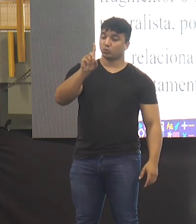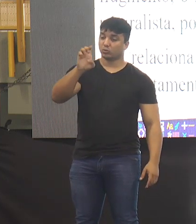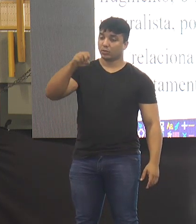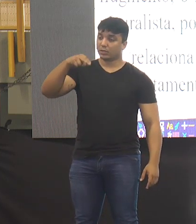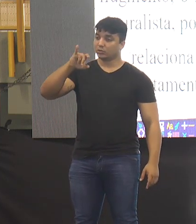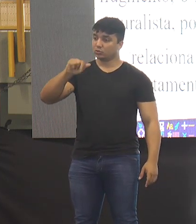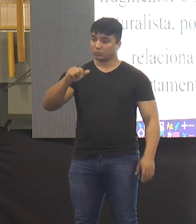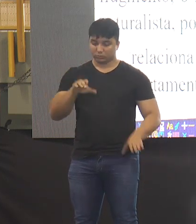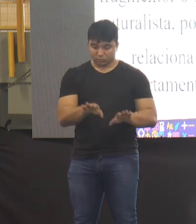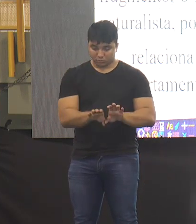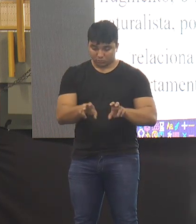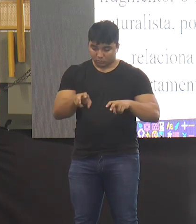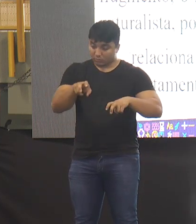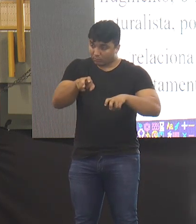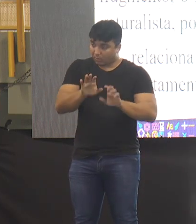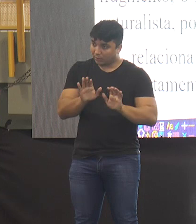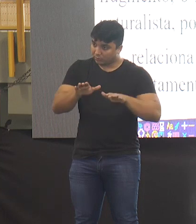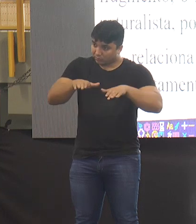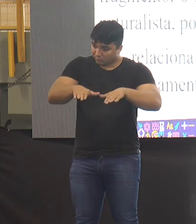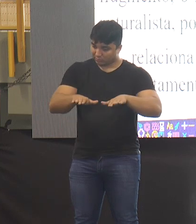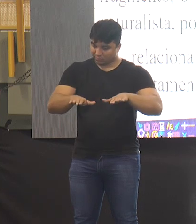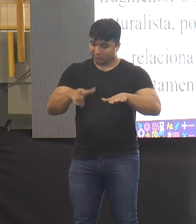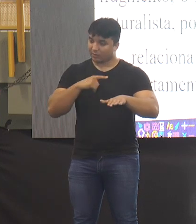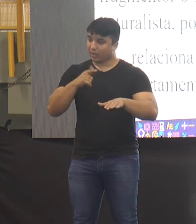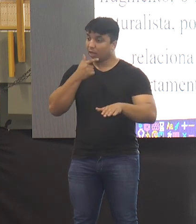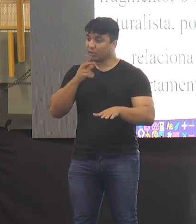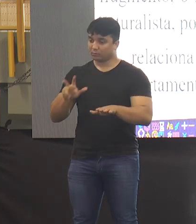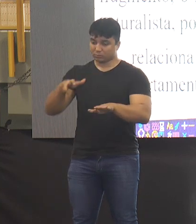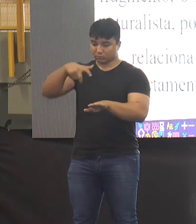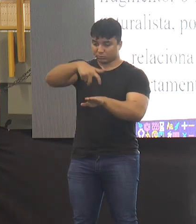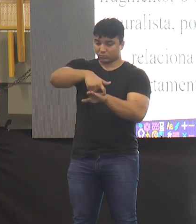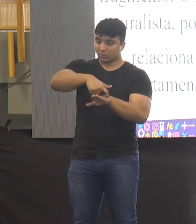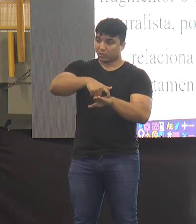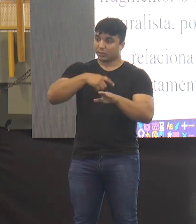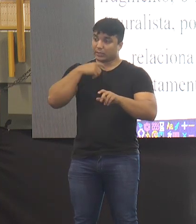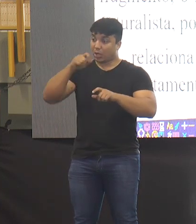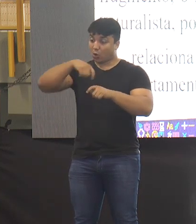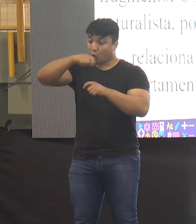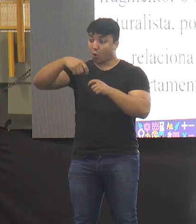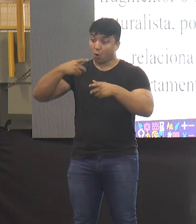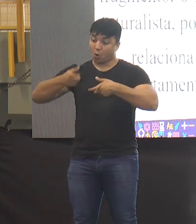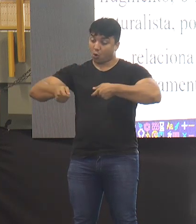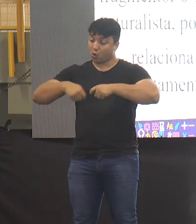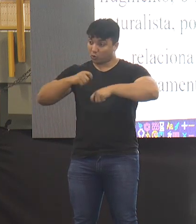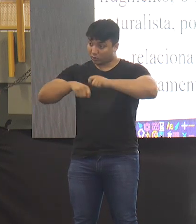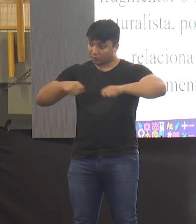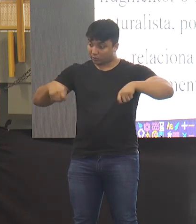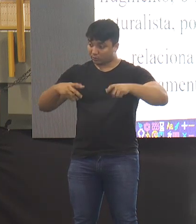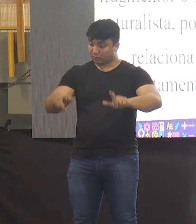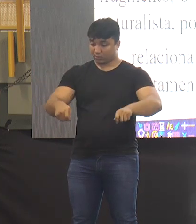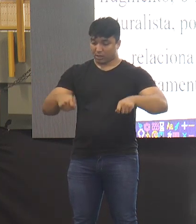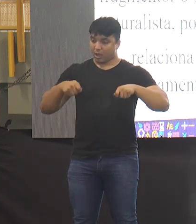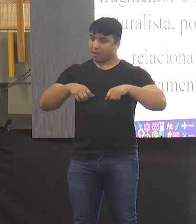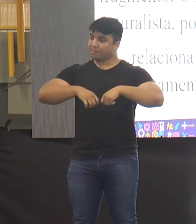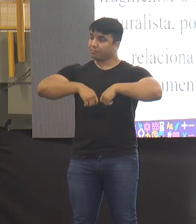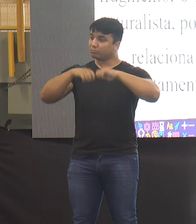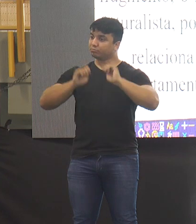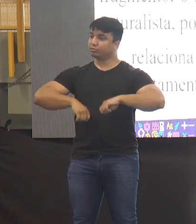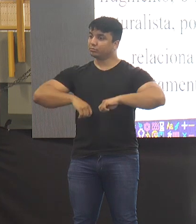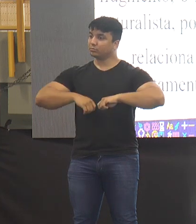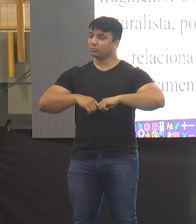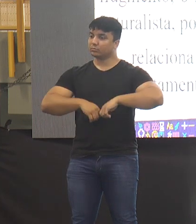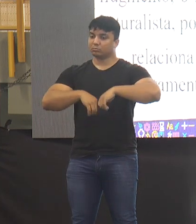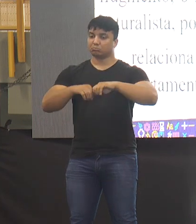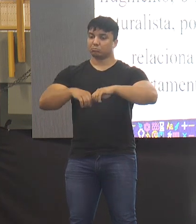no chão, montava em cima do Prudêncio, colocava uma corda na boca do Prudêncio para servir de cabresto